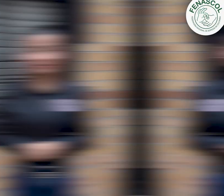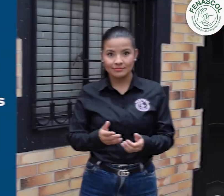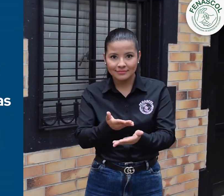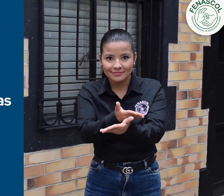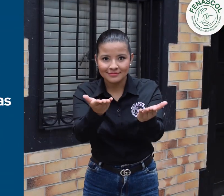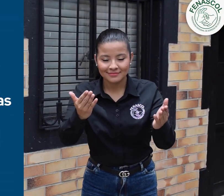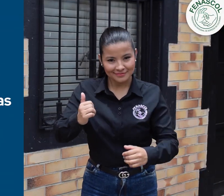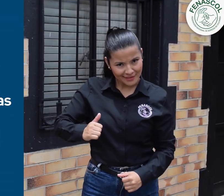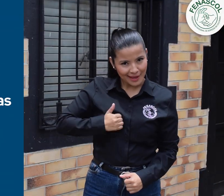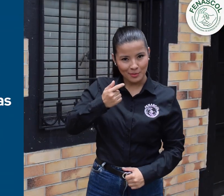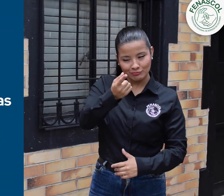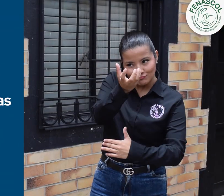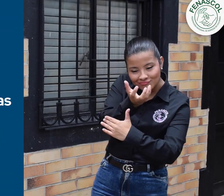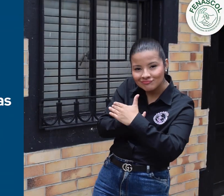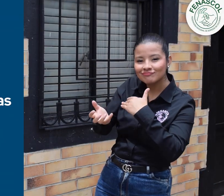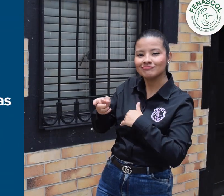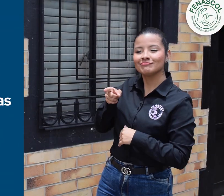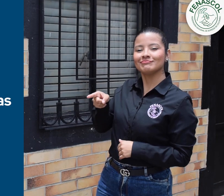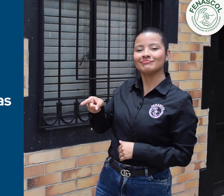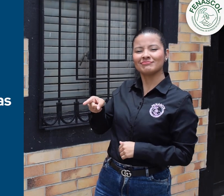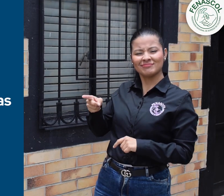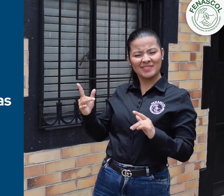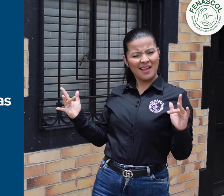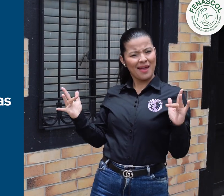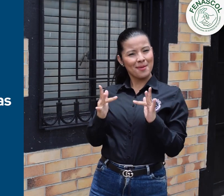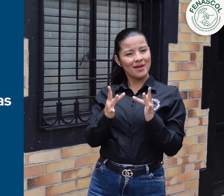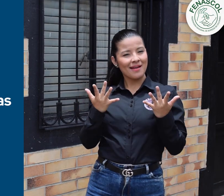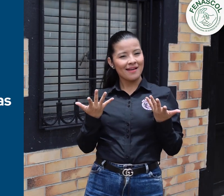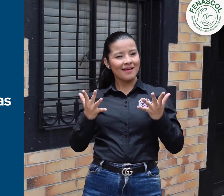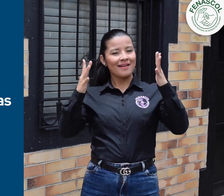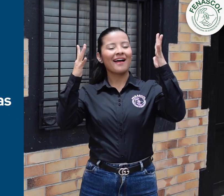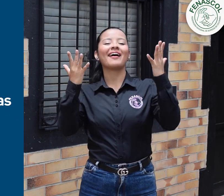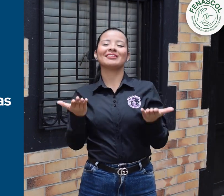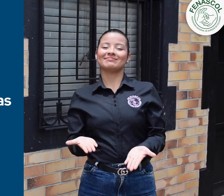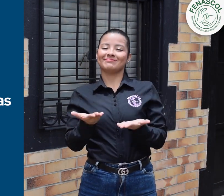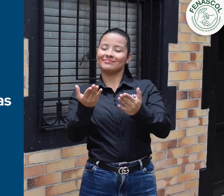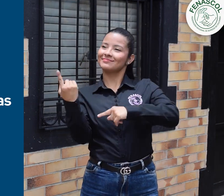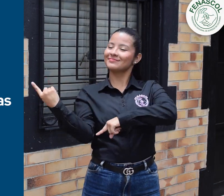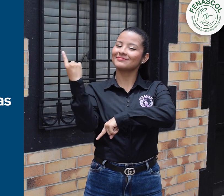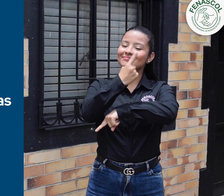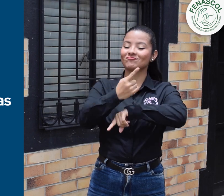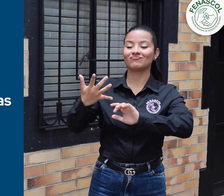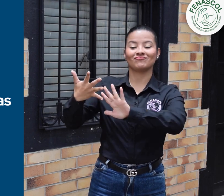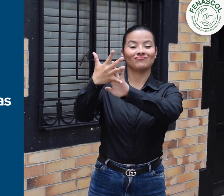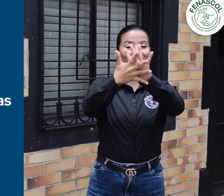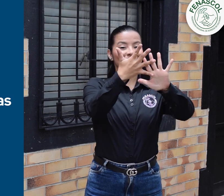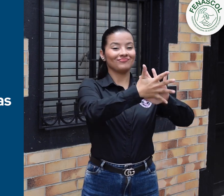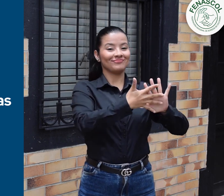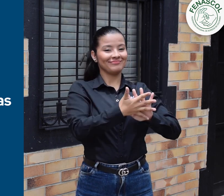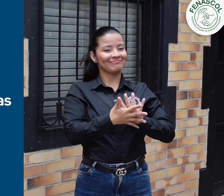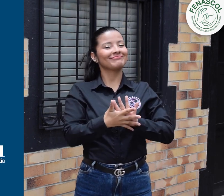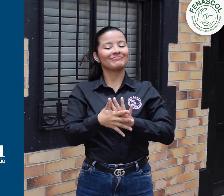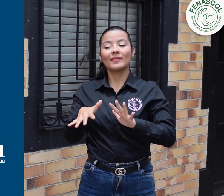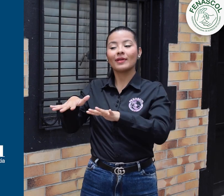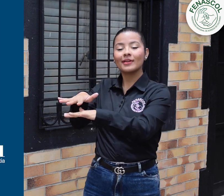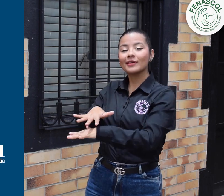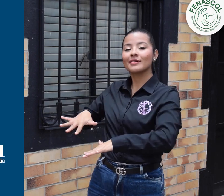Brasil No se pierdan la oportunidad de celebrar este año el día de la lengua de señas en los museos de